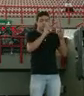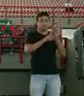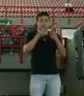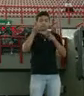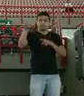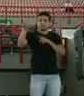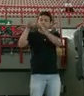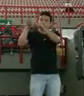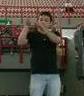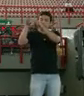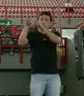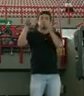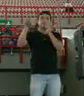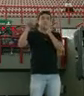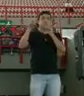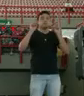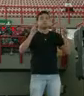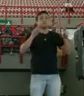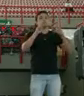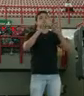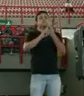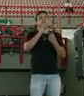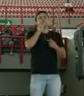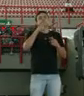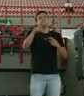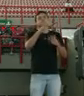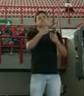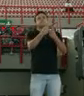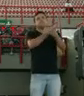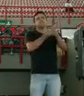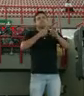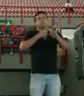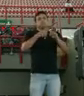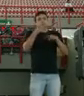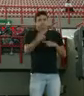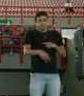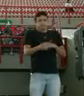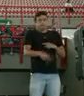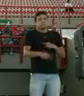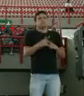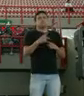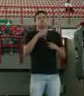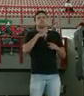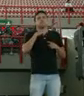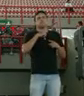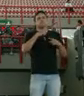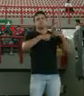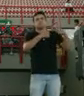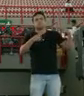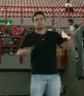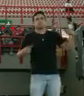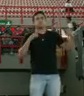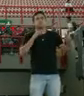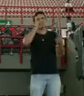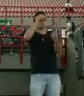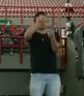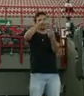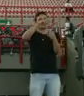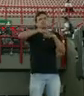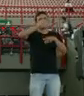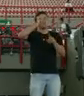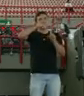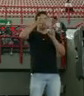dos ovários na regulação hormonal. Aí você pode perguntar, por que o nosso material traz tantas questões sobre a parte